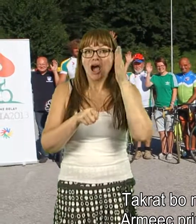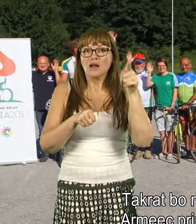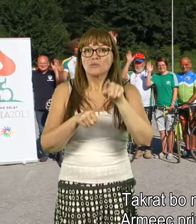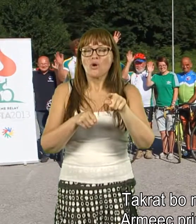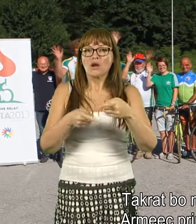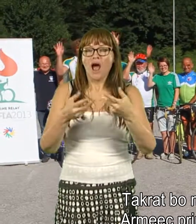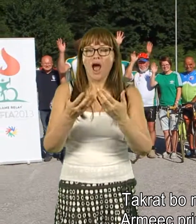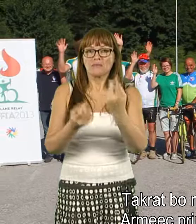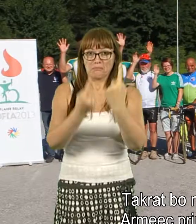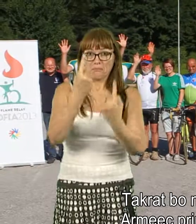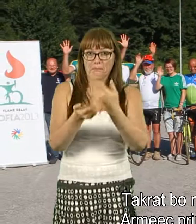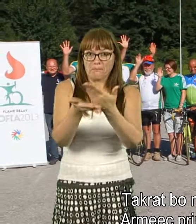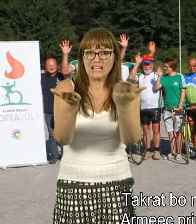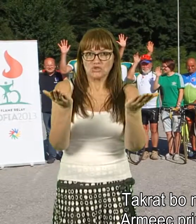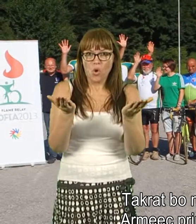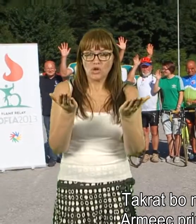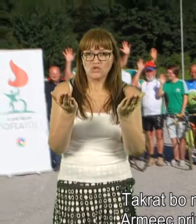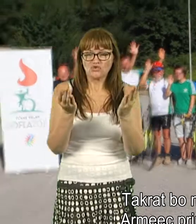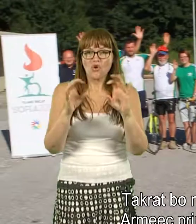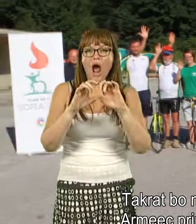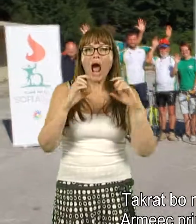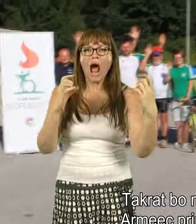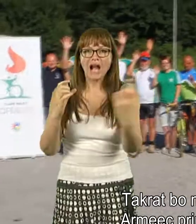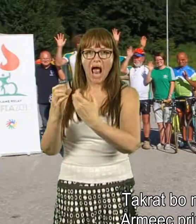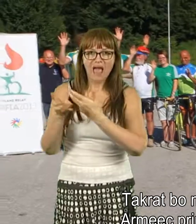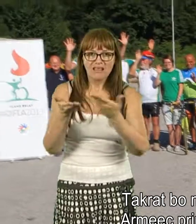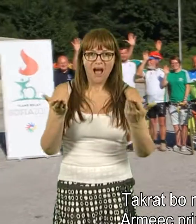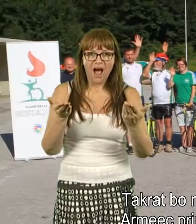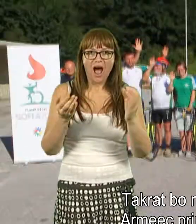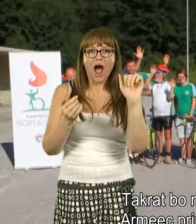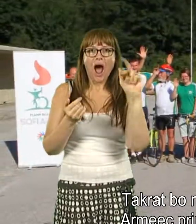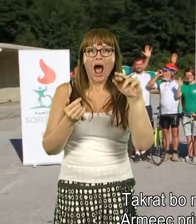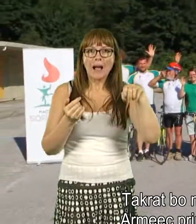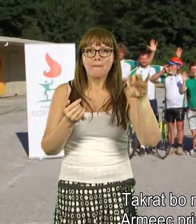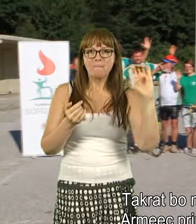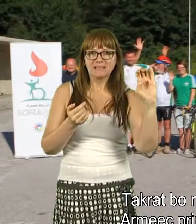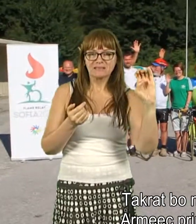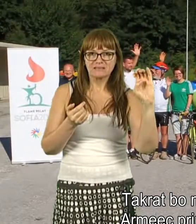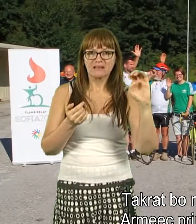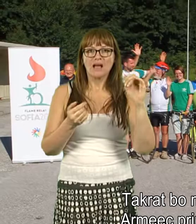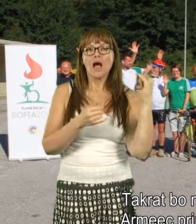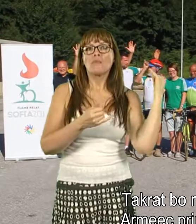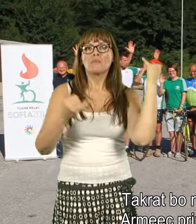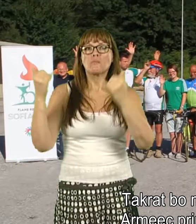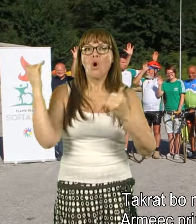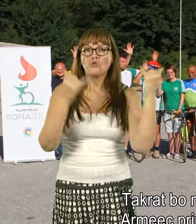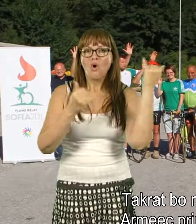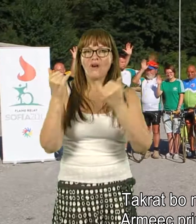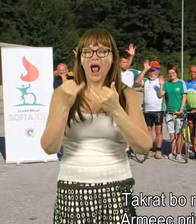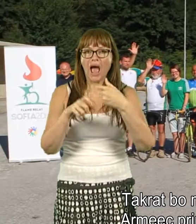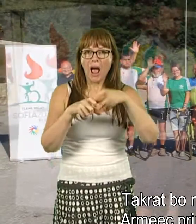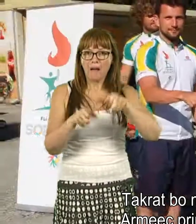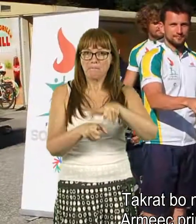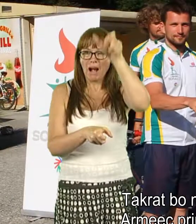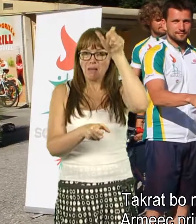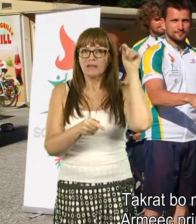Takrat bo na prizoriščno areno Armec pripotovala Plamenica, ki so jo 17. julija slovenski olimpijci